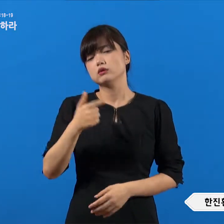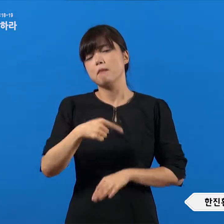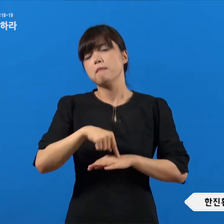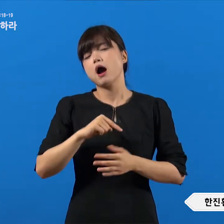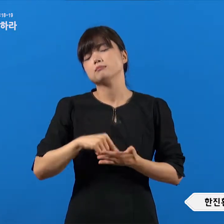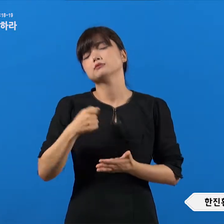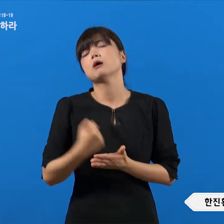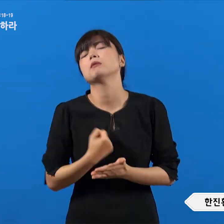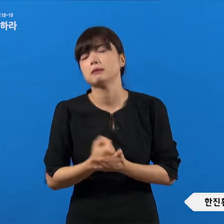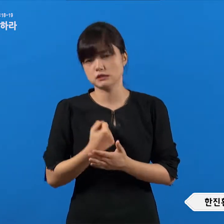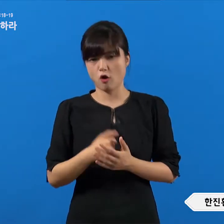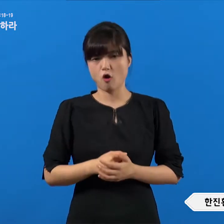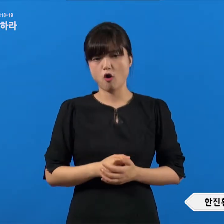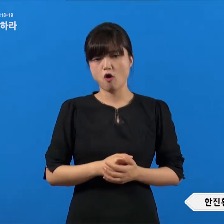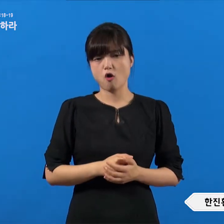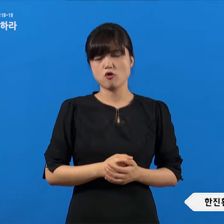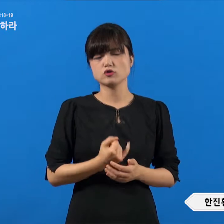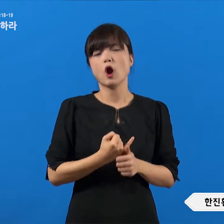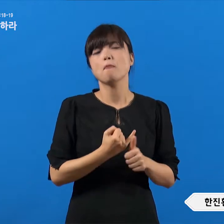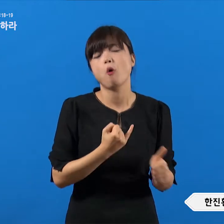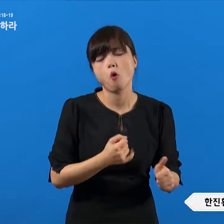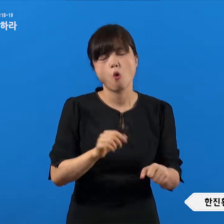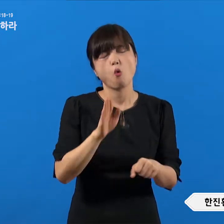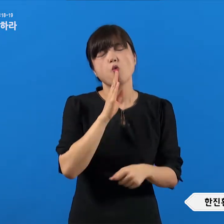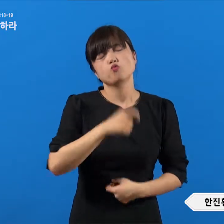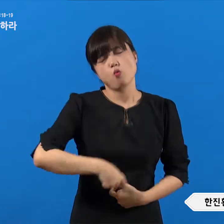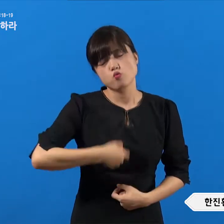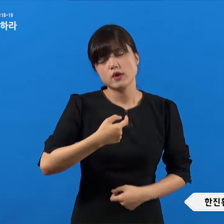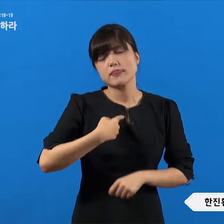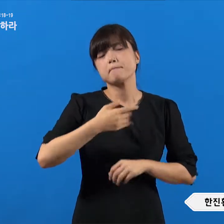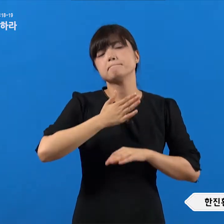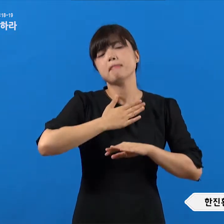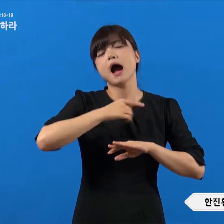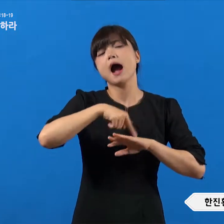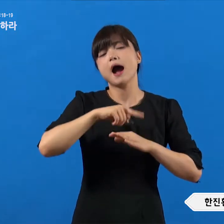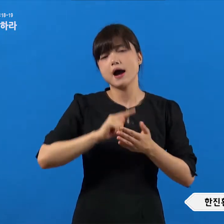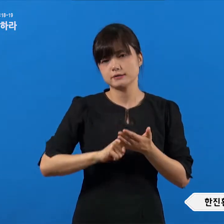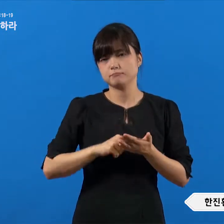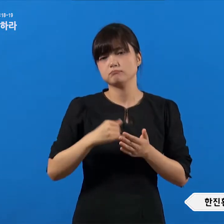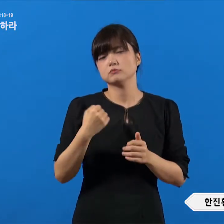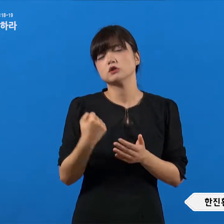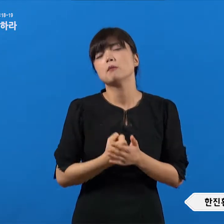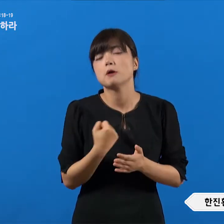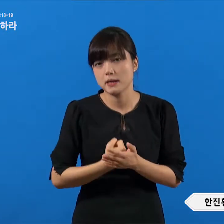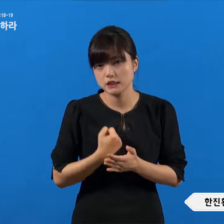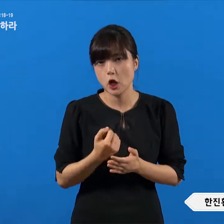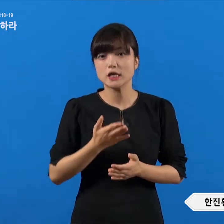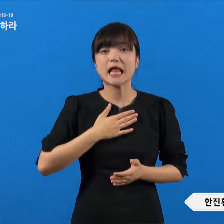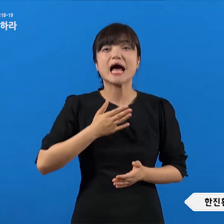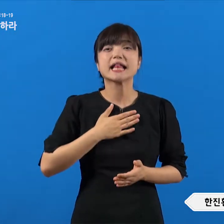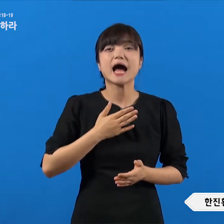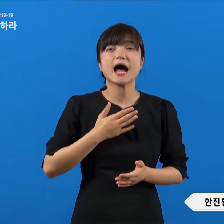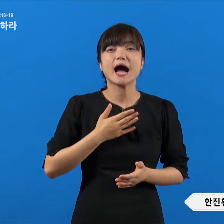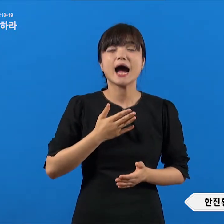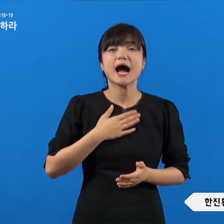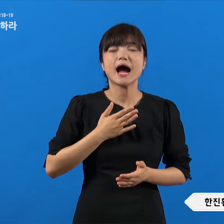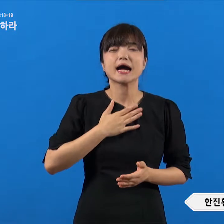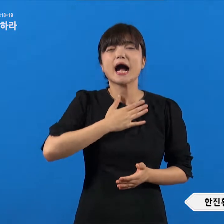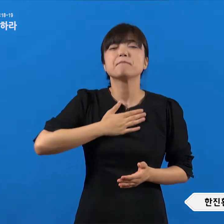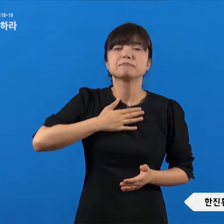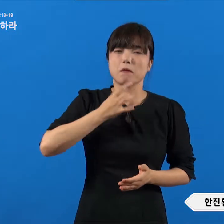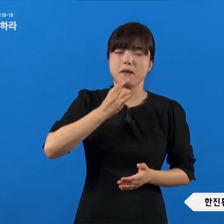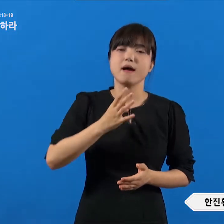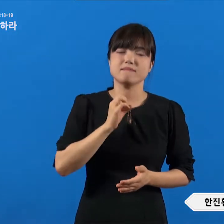되게 섭섭했어. 여보, 솔직히 말해서 어제 마음 많이 상했어. 그렇게 자기의 감정이 어떻다는